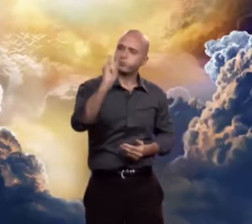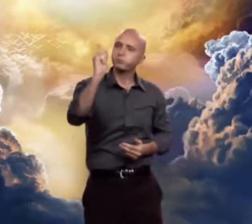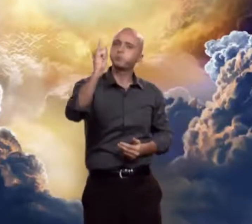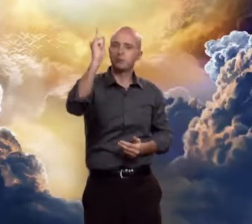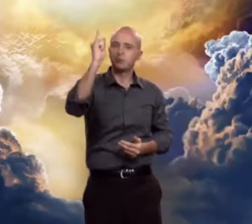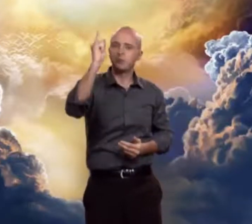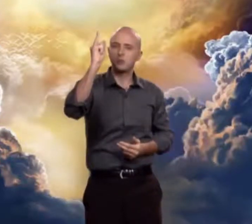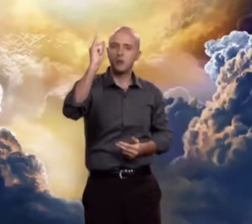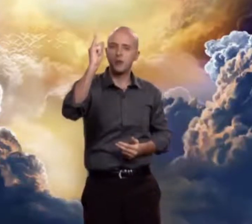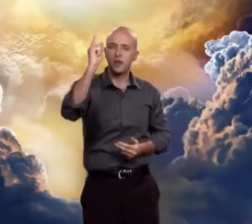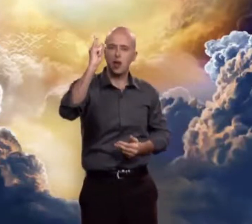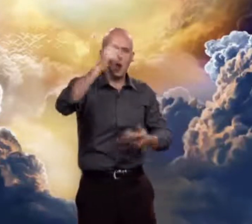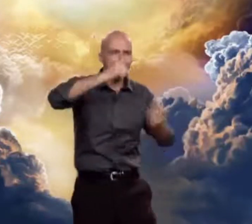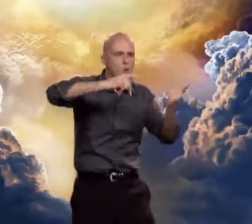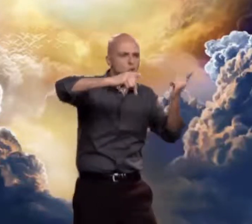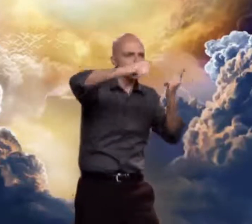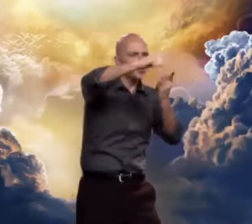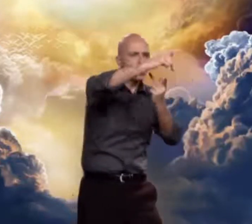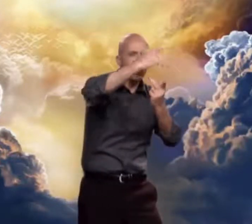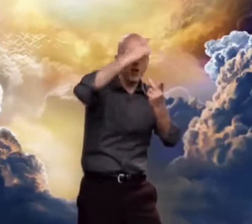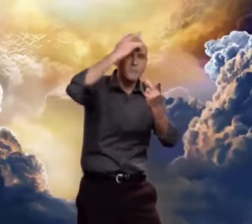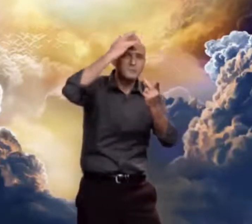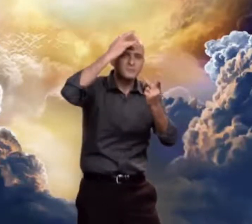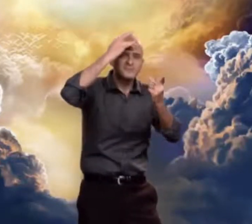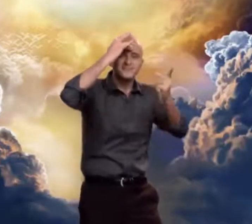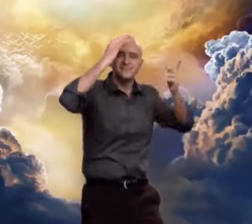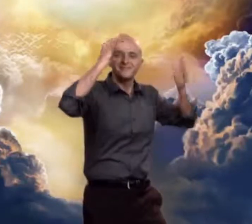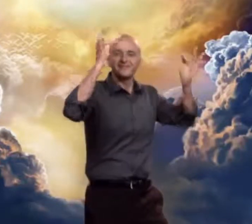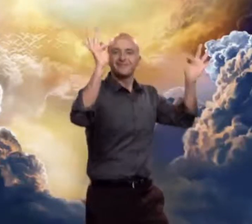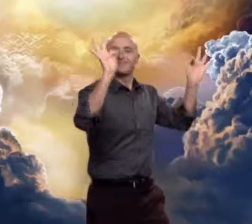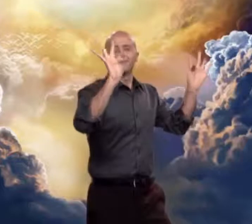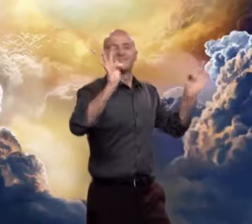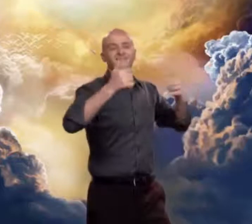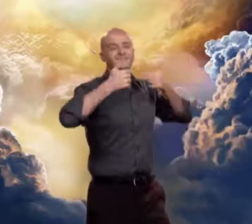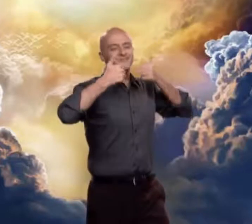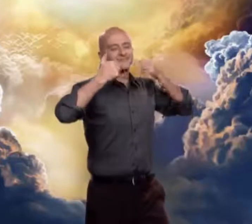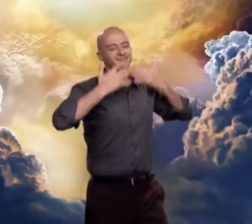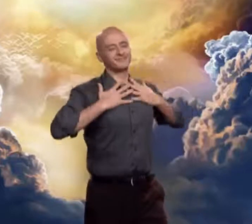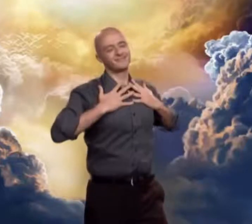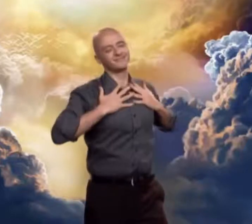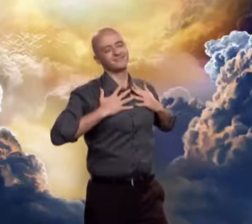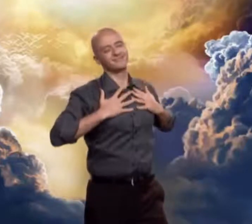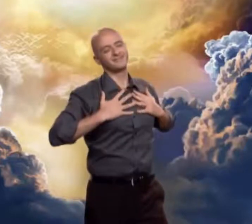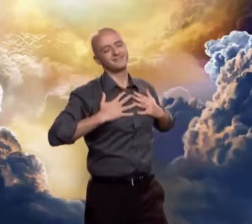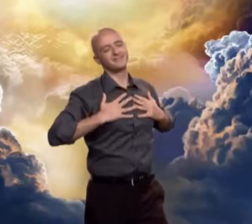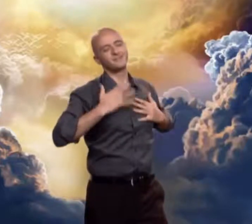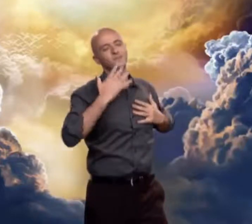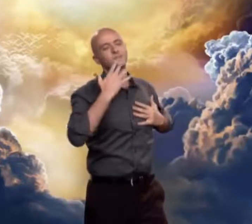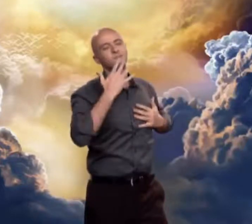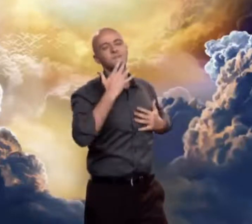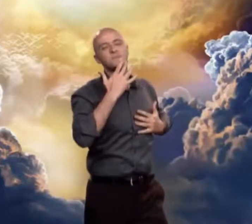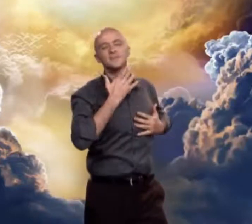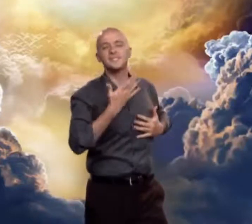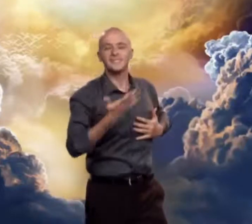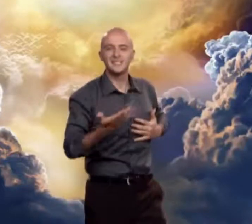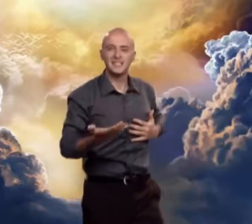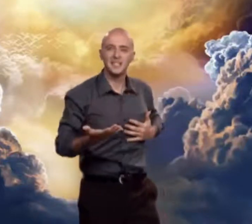Ele. Sendo que a lei do amor é o fundamento do governo de Deus, a felicidade de todas as criaturas dependia de